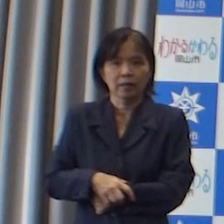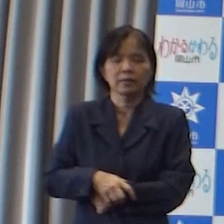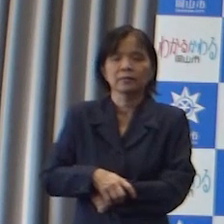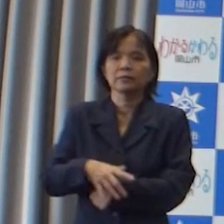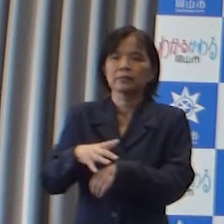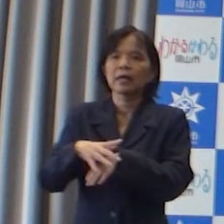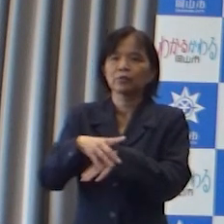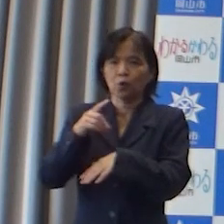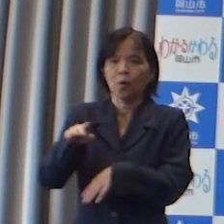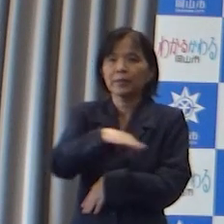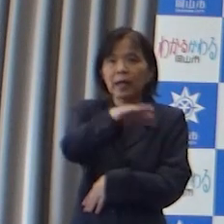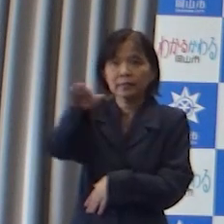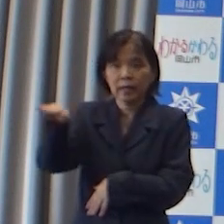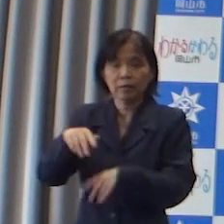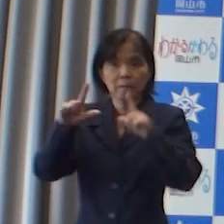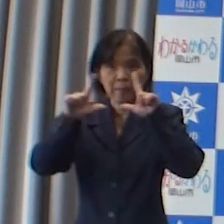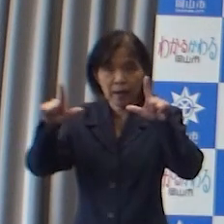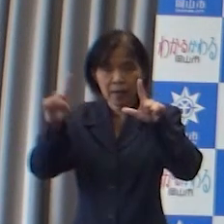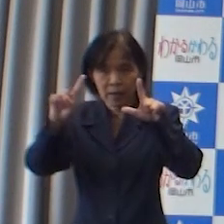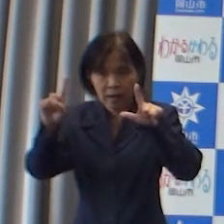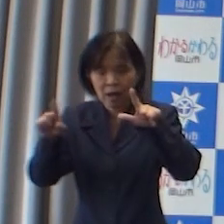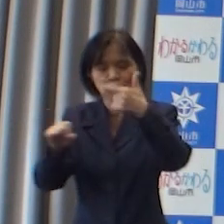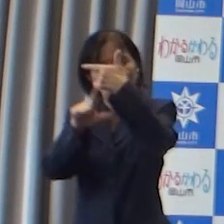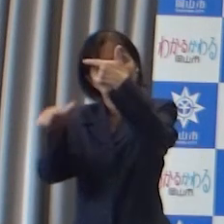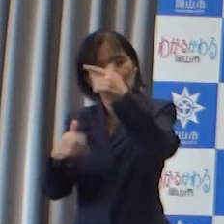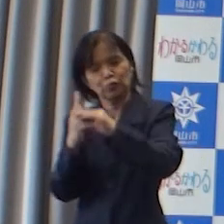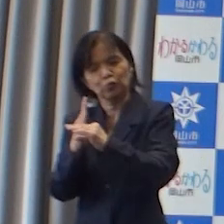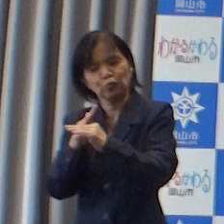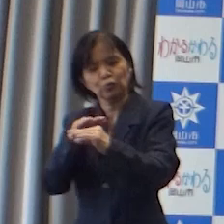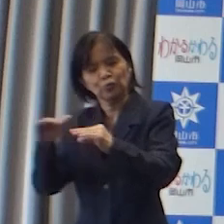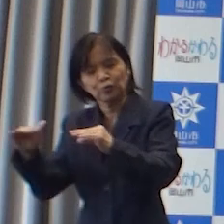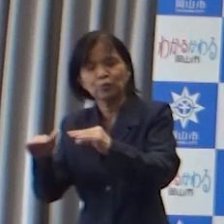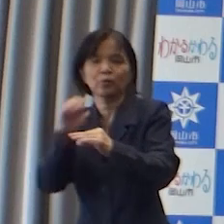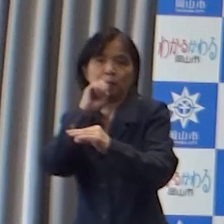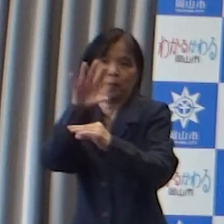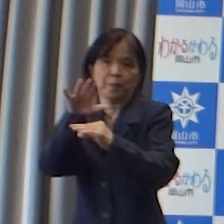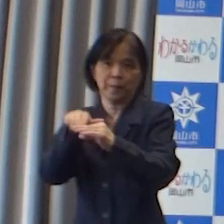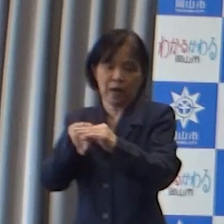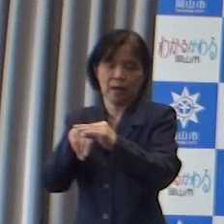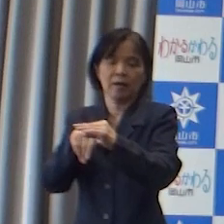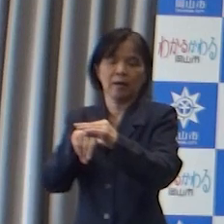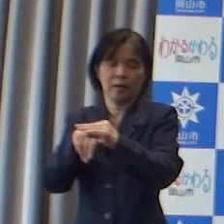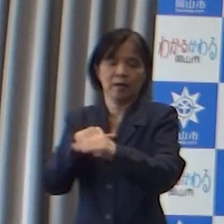には6月中旬っていうふうに個別にはおしゃあの申し上げた